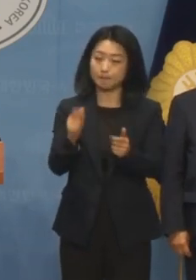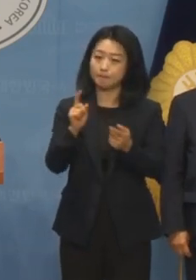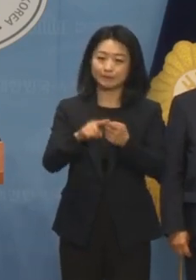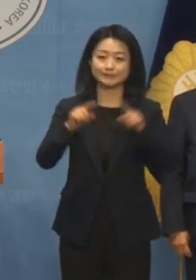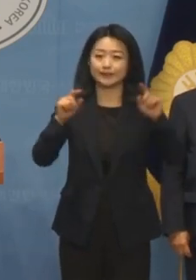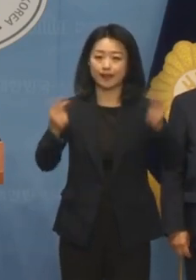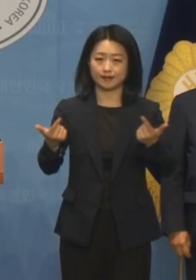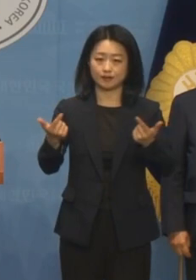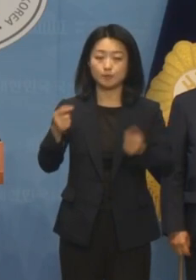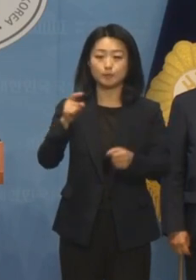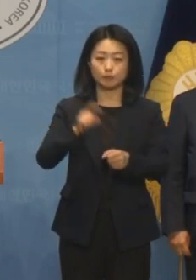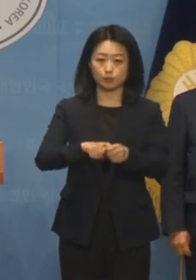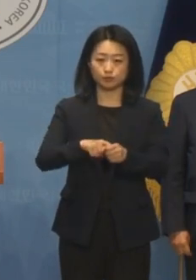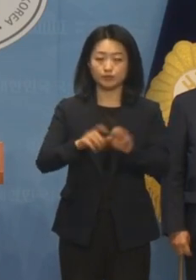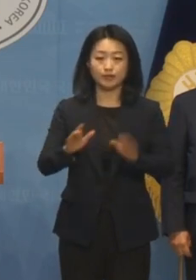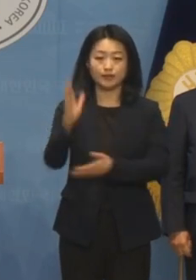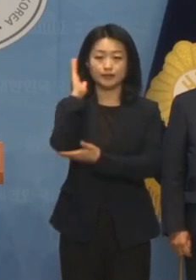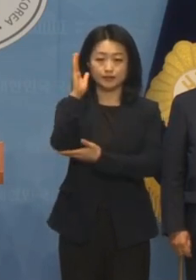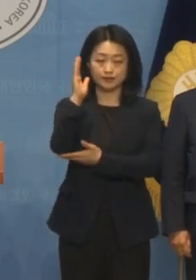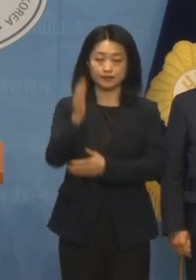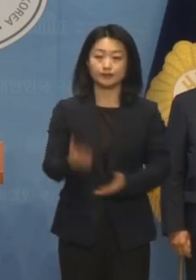알리기 위해서 이 자리에 왔습니다.